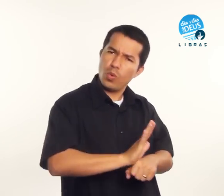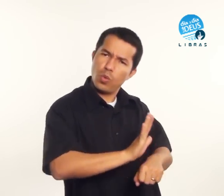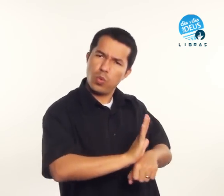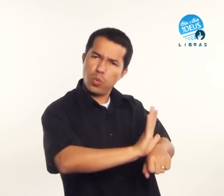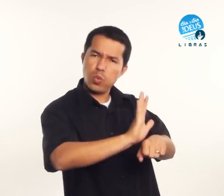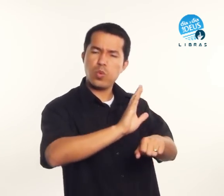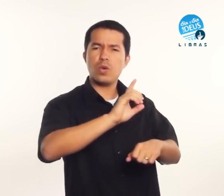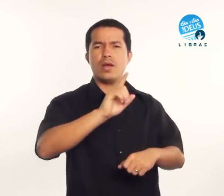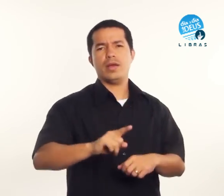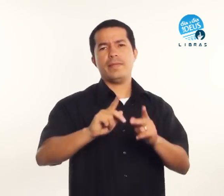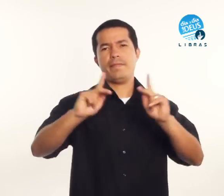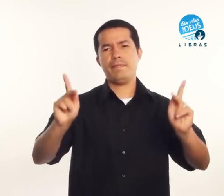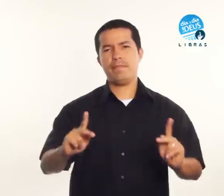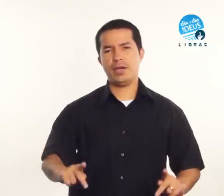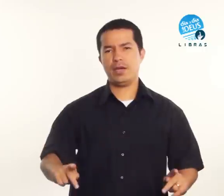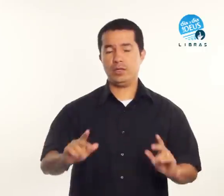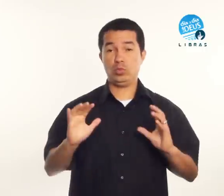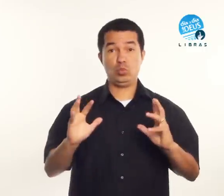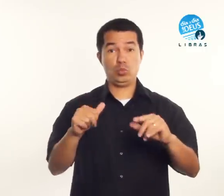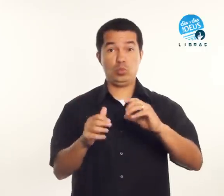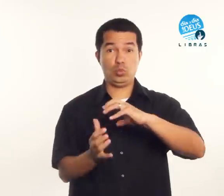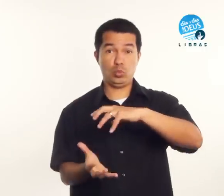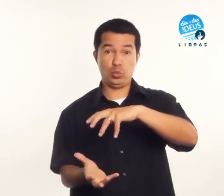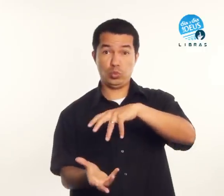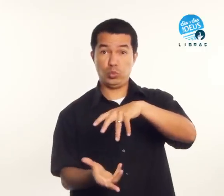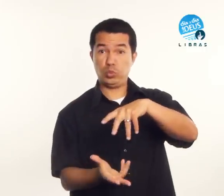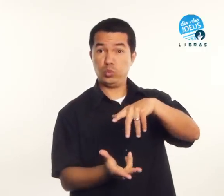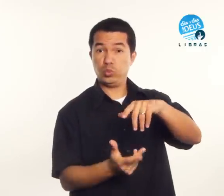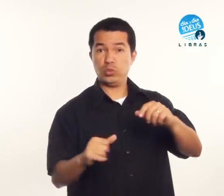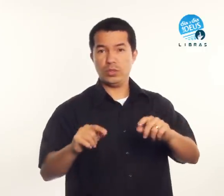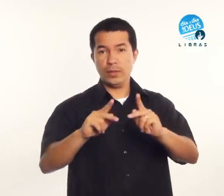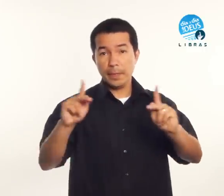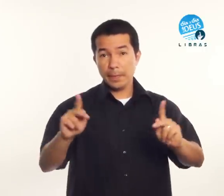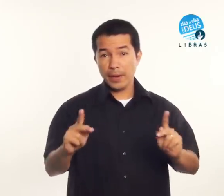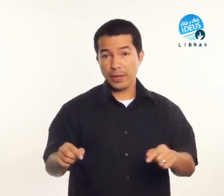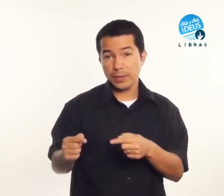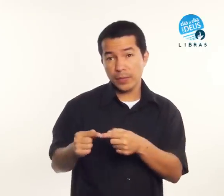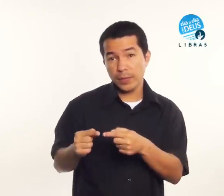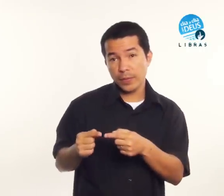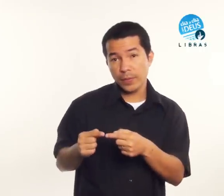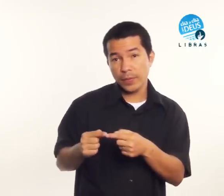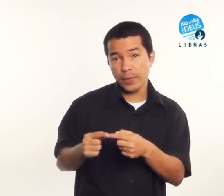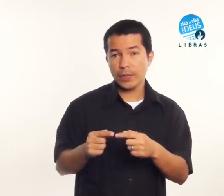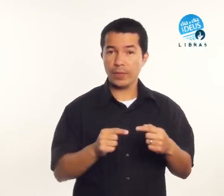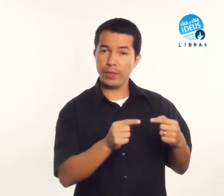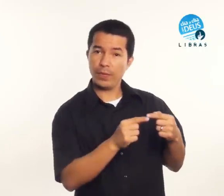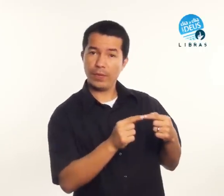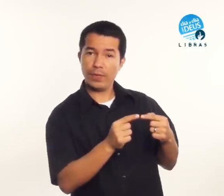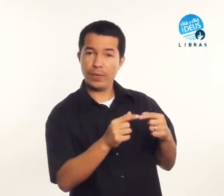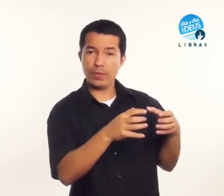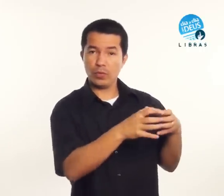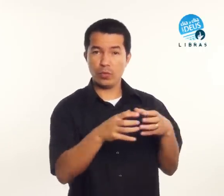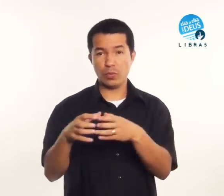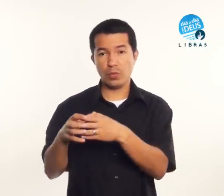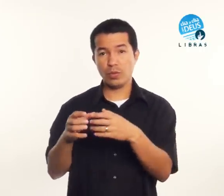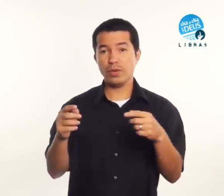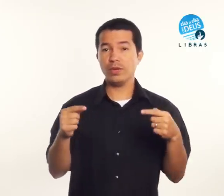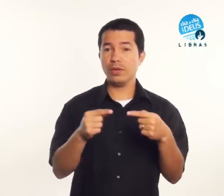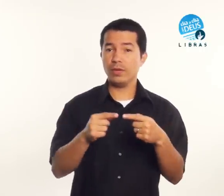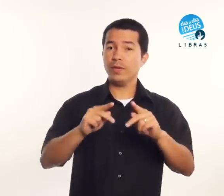dois povos. E aí eles descobriram, Jesus é a criança da paz, que veio fazer a